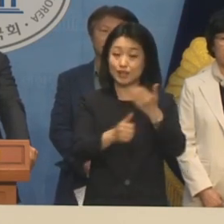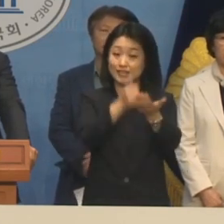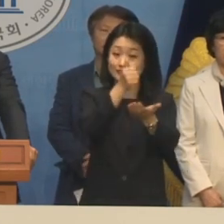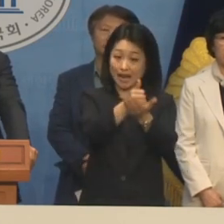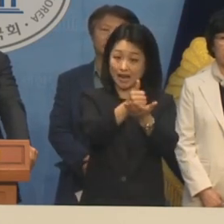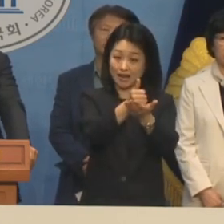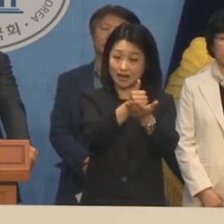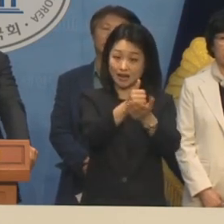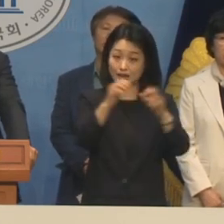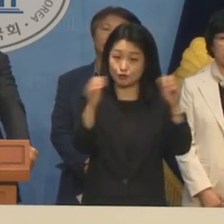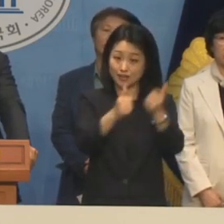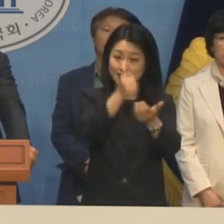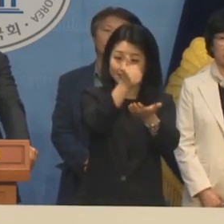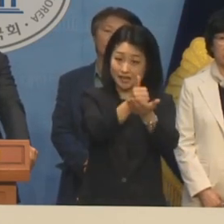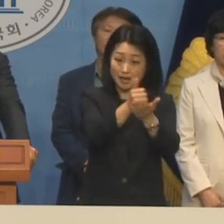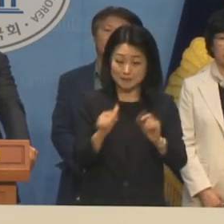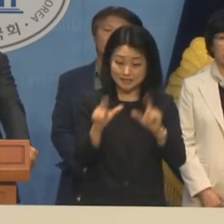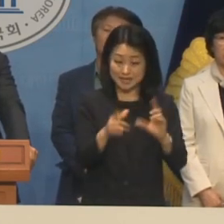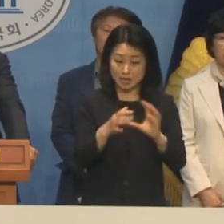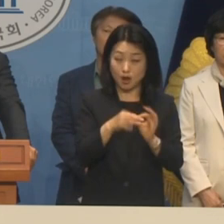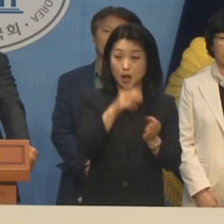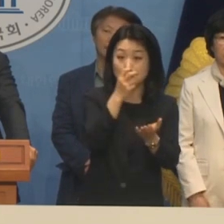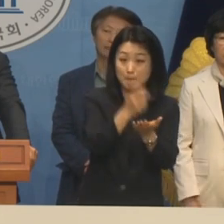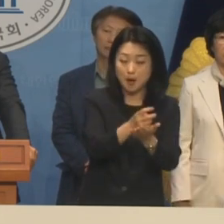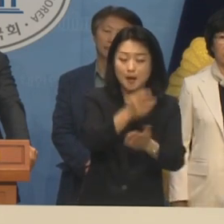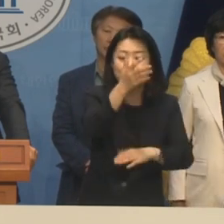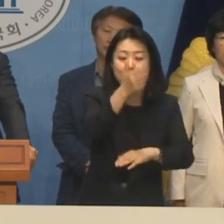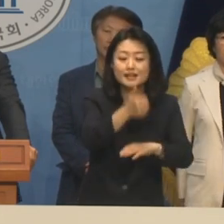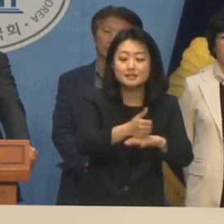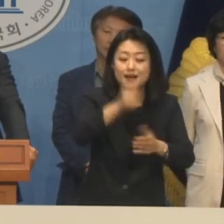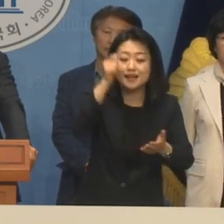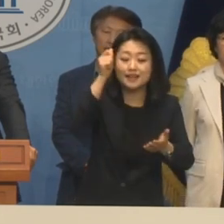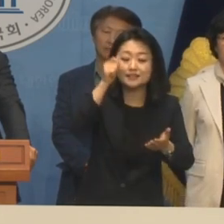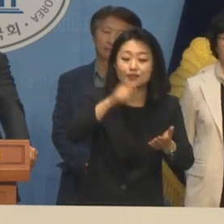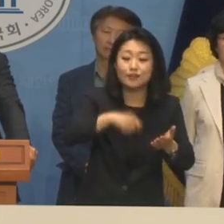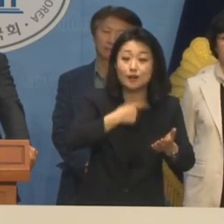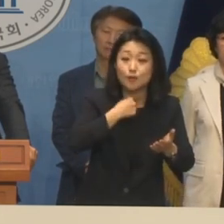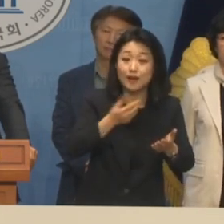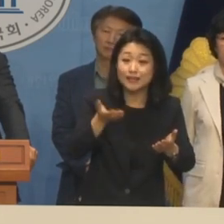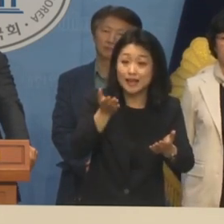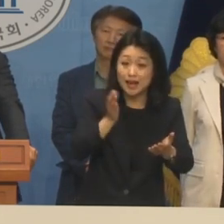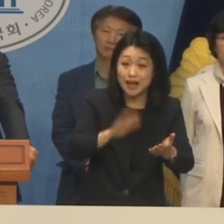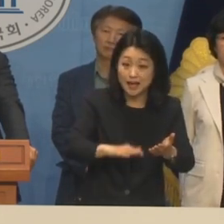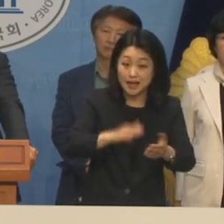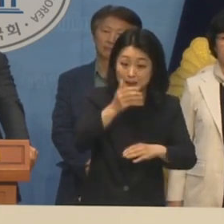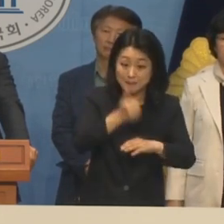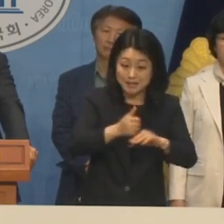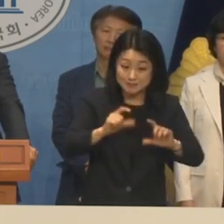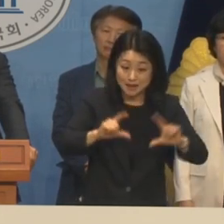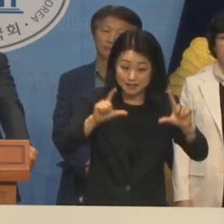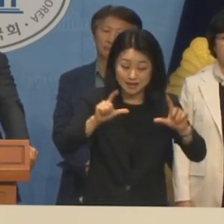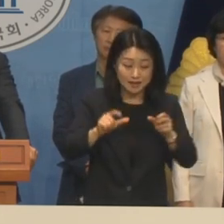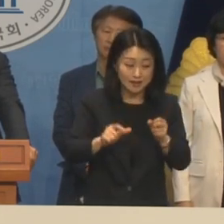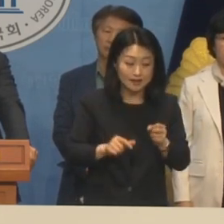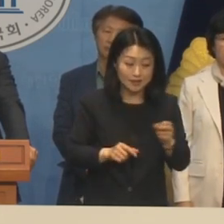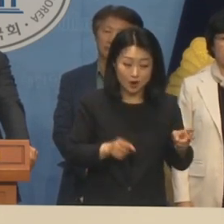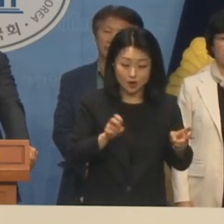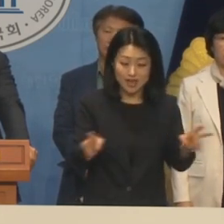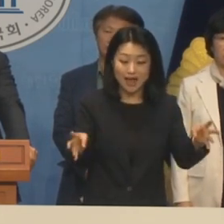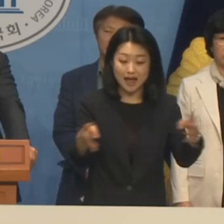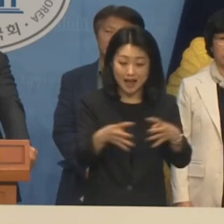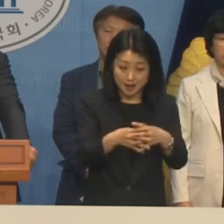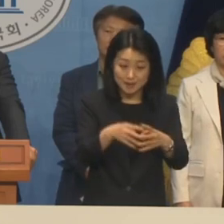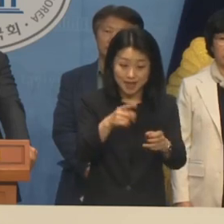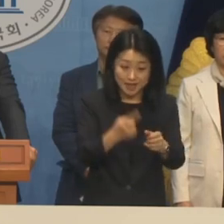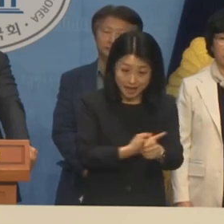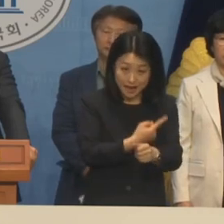국회의장께서 이러한 민생 입법에 대해서는 맨 마지막에 처리를 하다가 그것도 마지막 날에 여야가 합의하면 처리할 수 있다라는 식으로